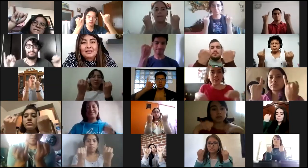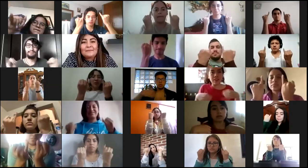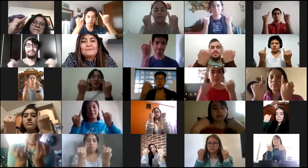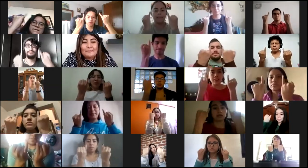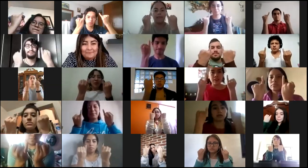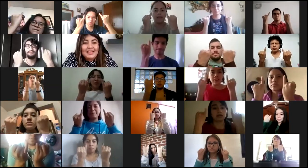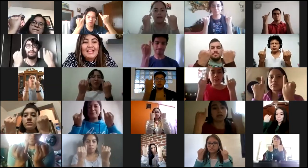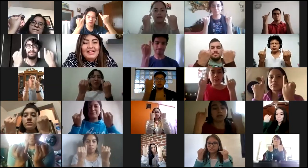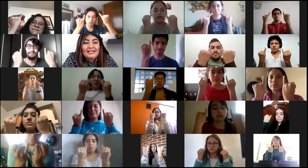K,